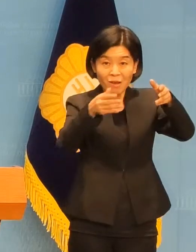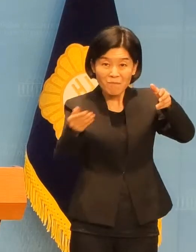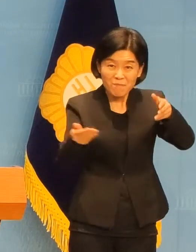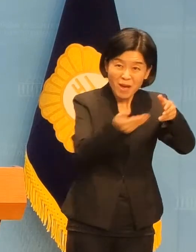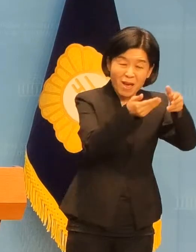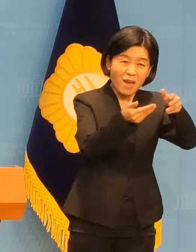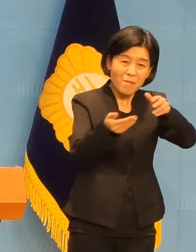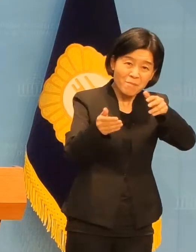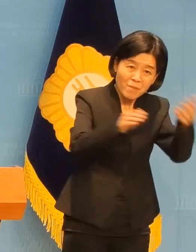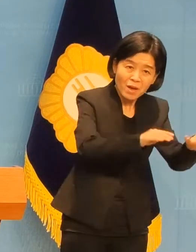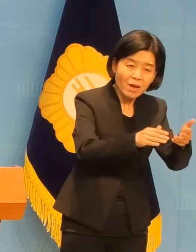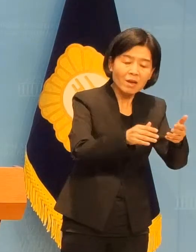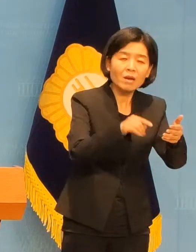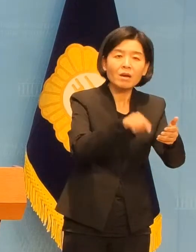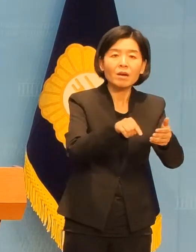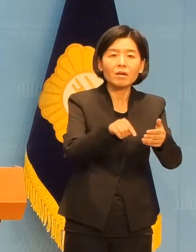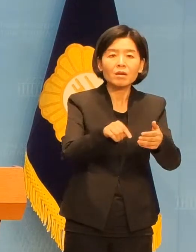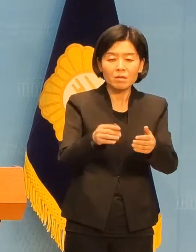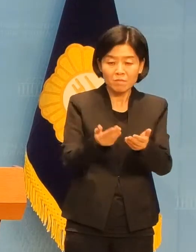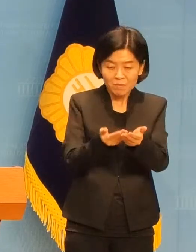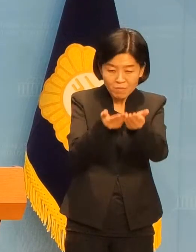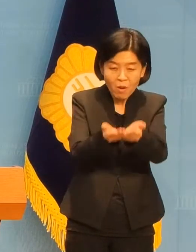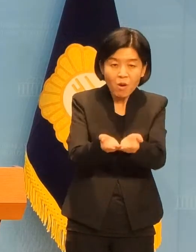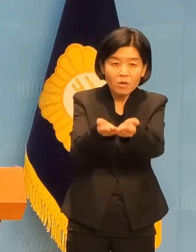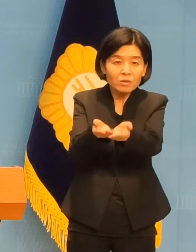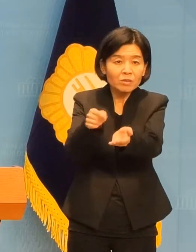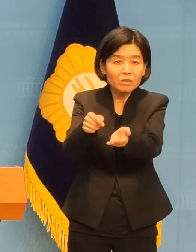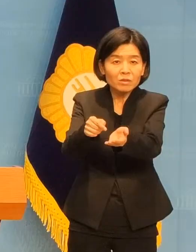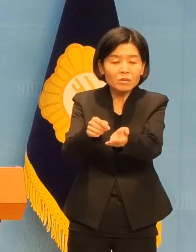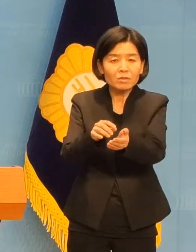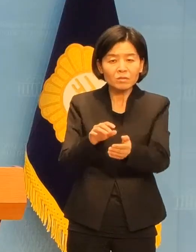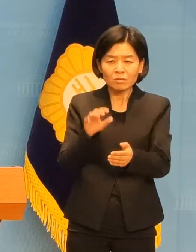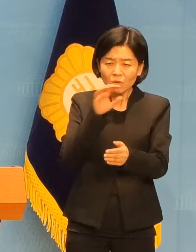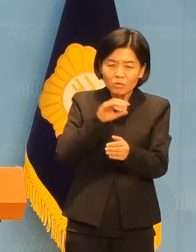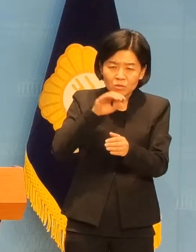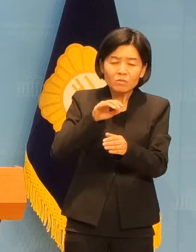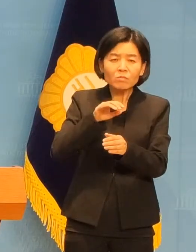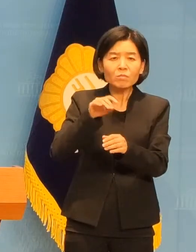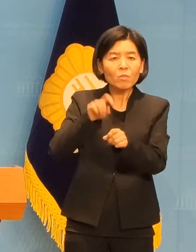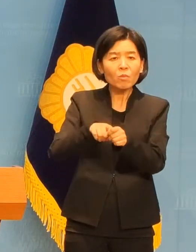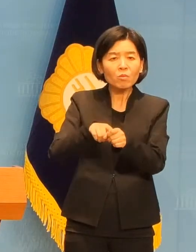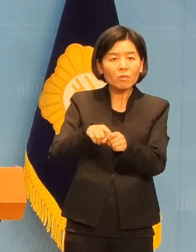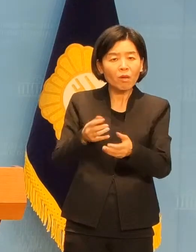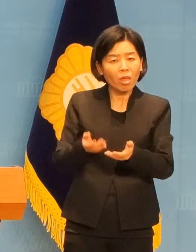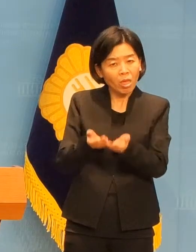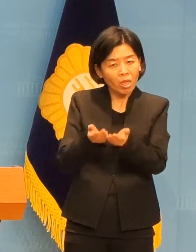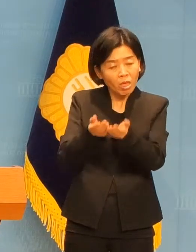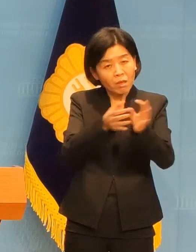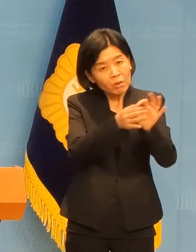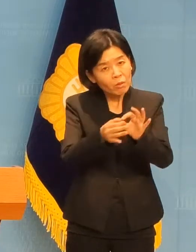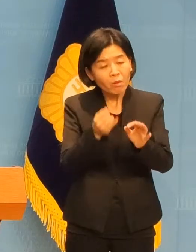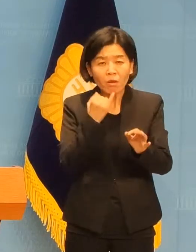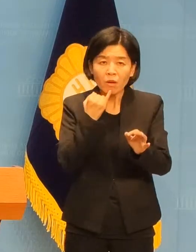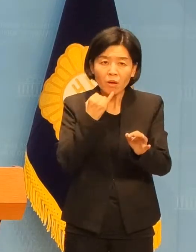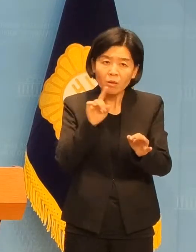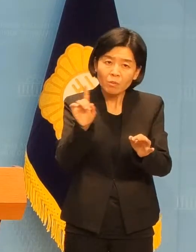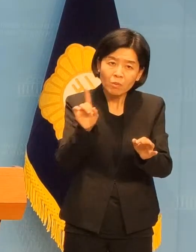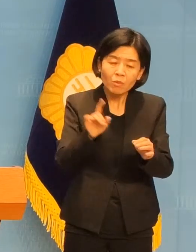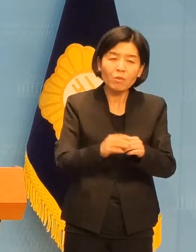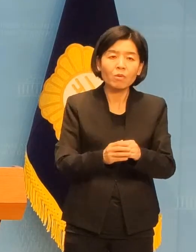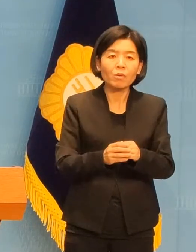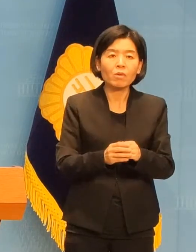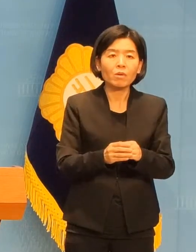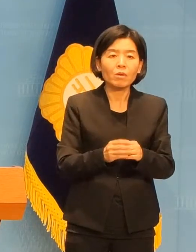한강버스를 교습을 이유로 계속 띄우는 것은 괜찮은 일입니까? 또한 서울시 한강버스 사업